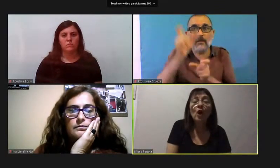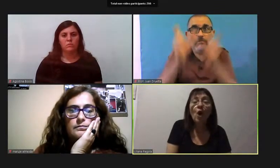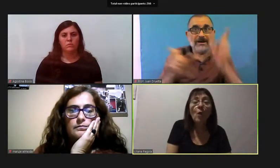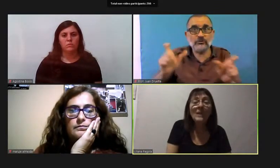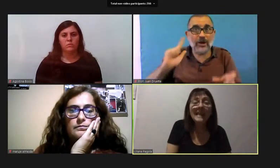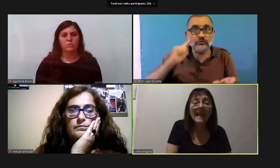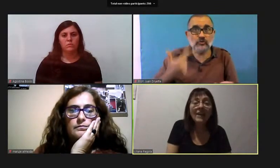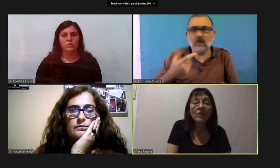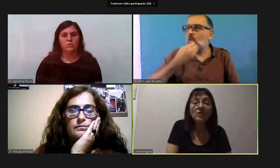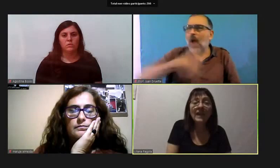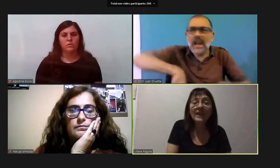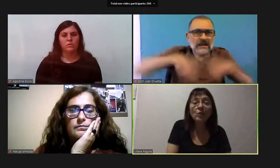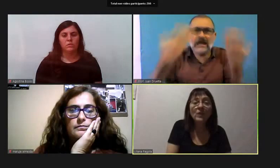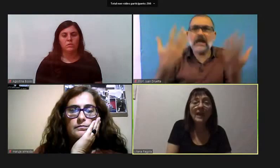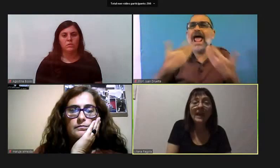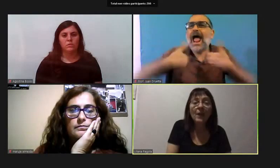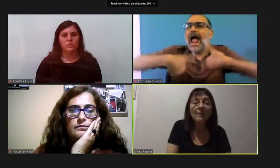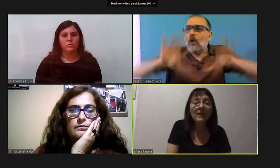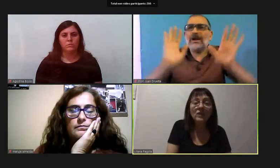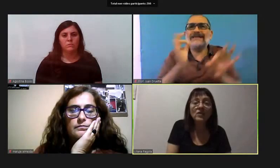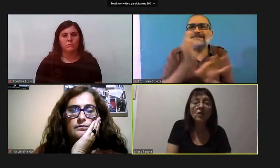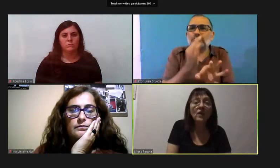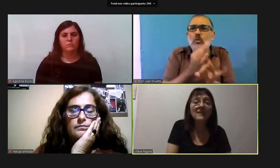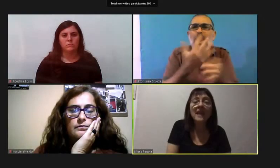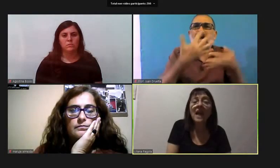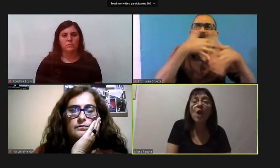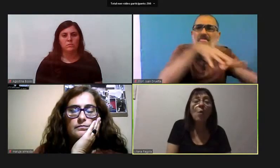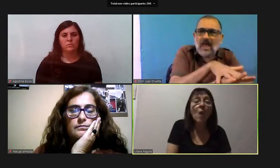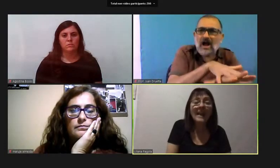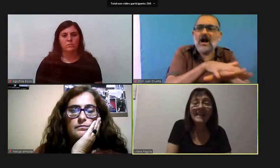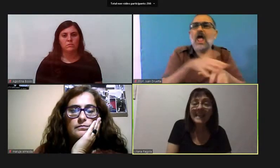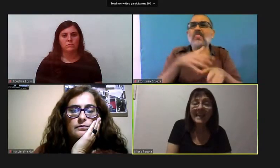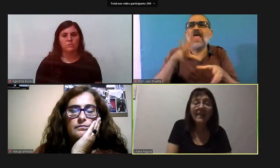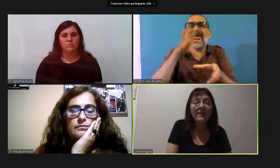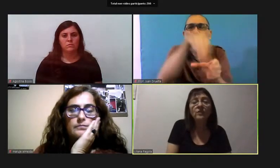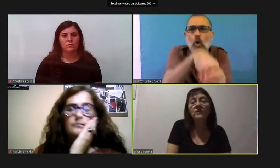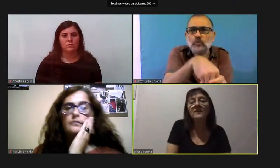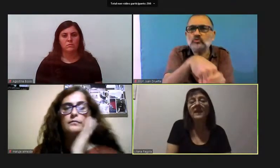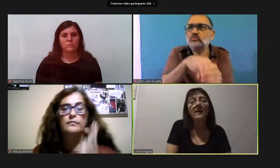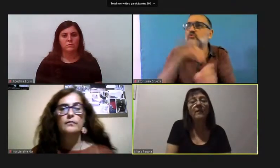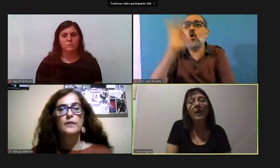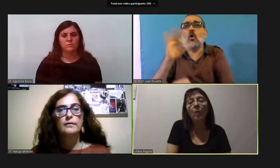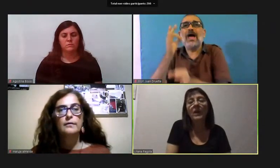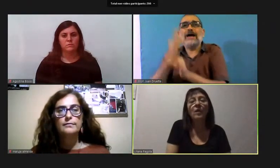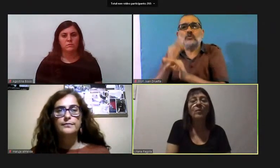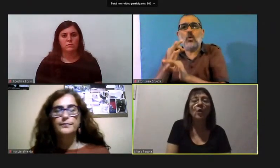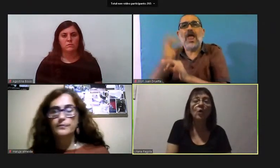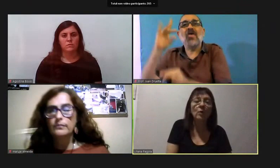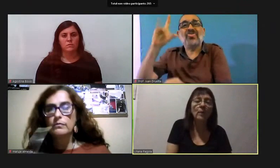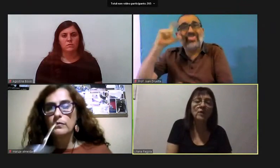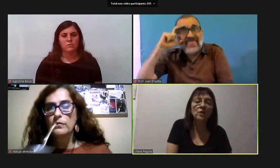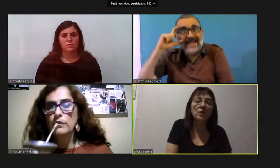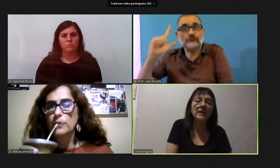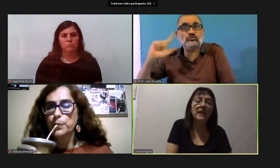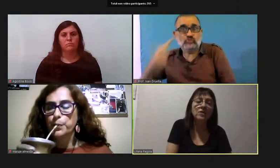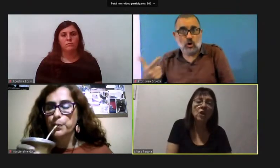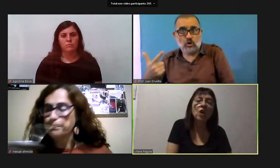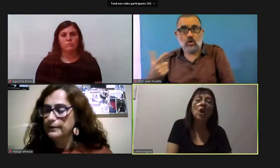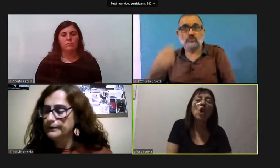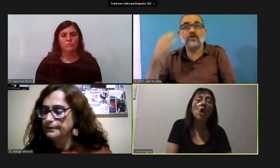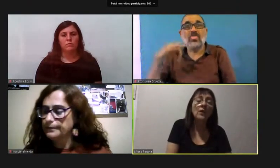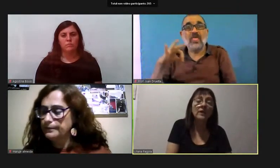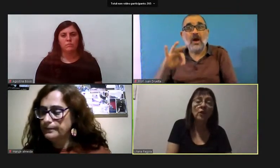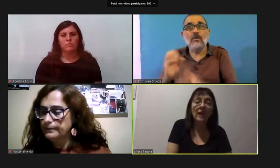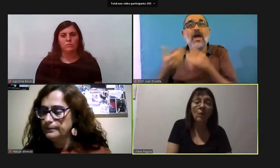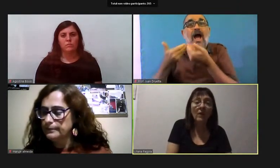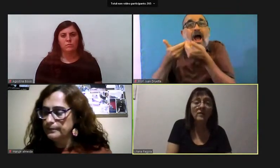Pero obligarnos a estudiar a las personas sordas, cualquiera dentro, sea en una escuela como un proceso de